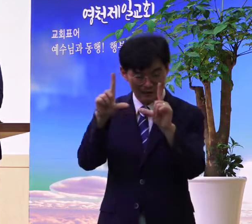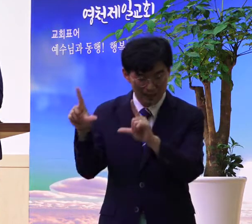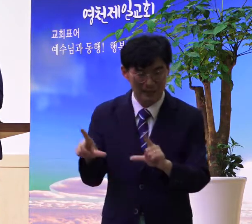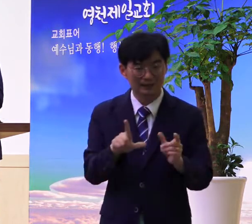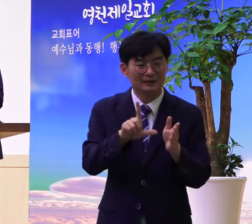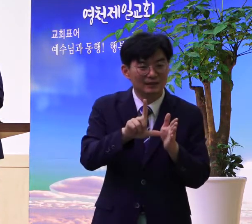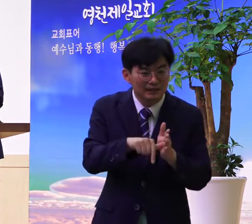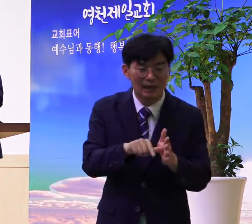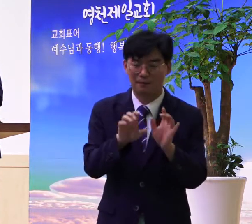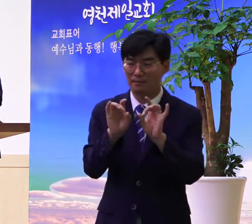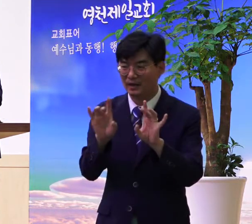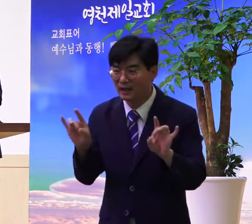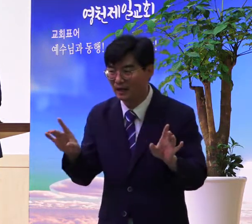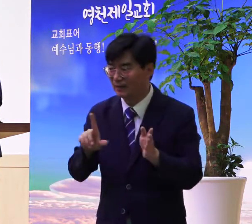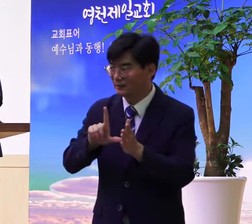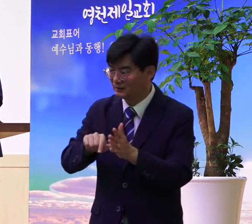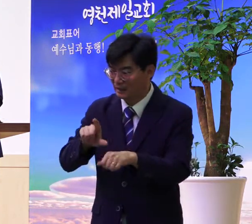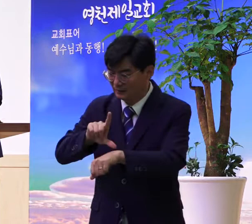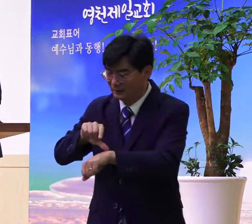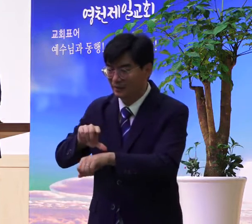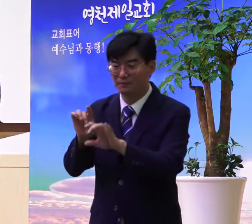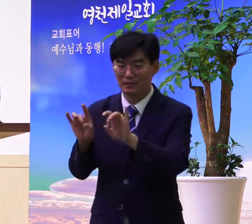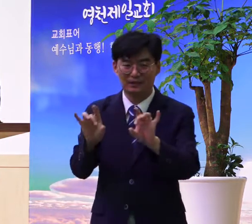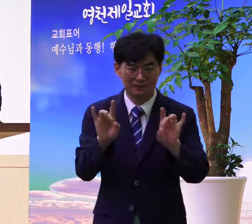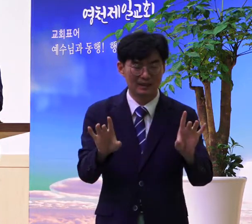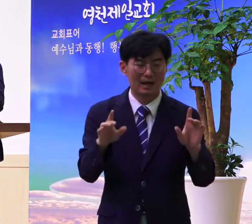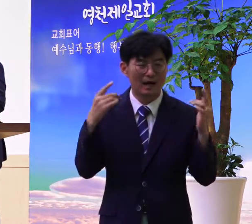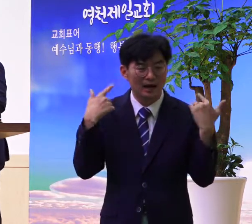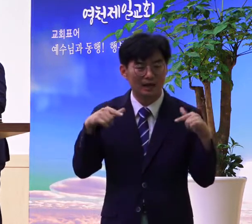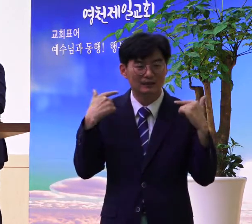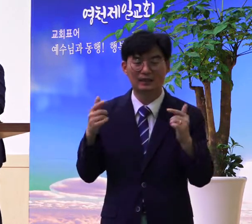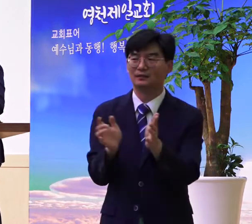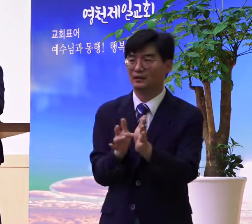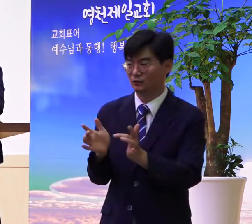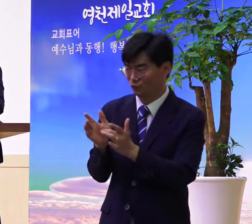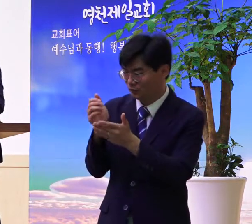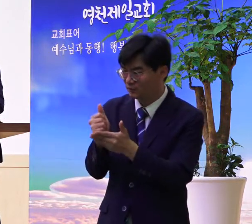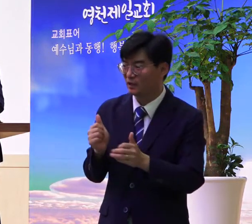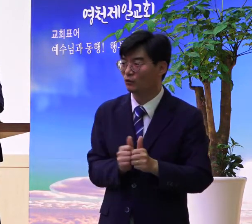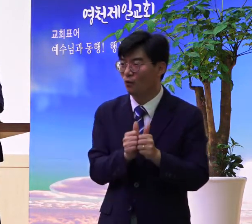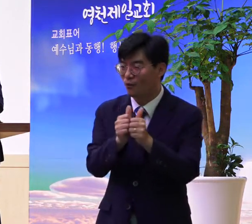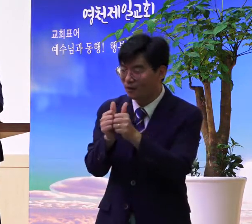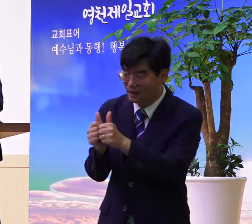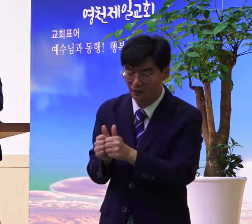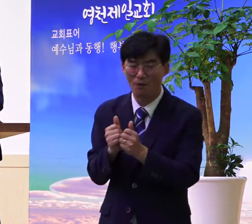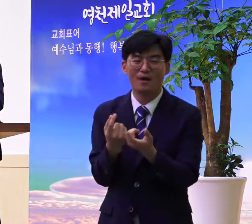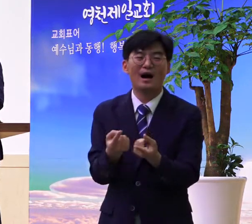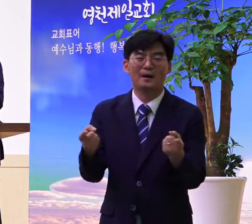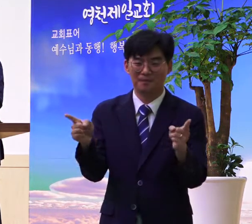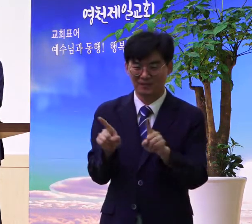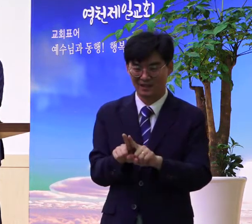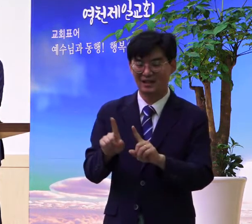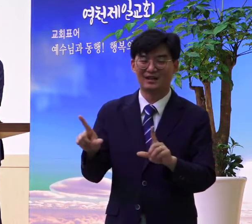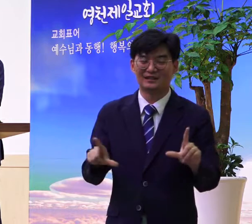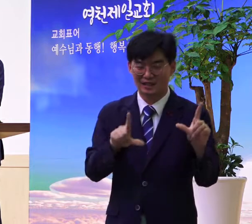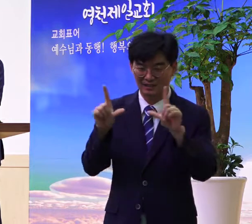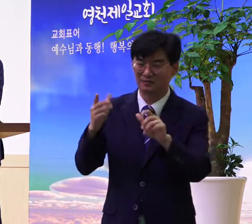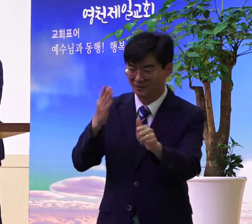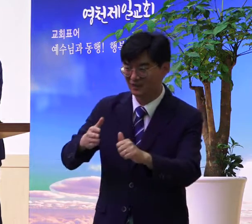매일매일 순간순간마다 오직 주님만 바라보고 주님과 동행하며 살아갈 수 있기를 바랍니다. 주님과 함께 걸으시기를